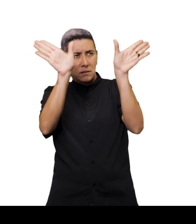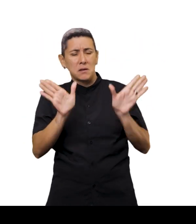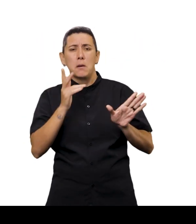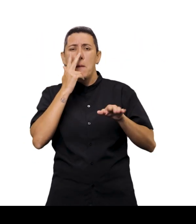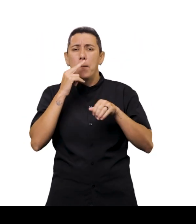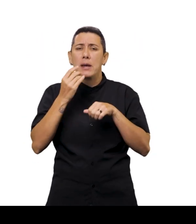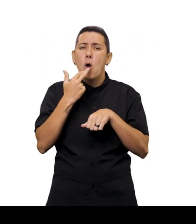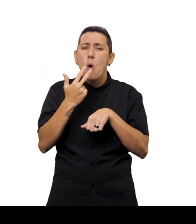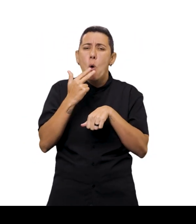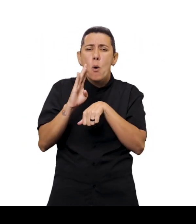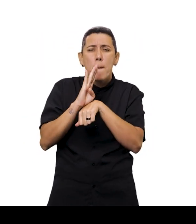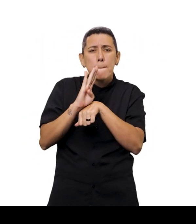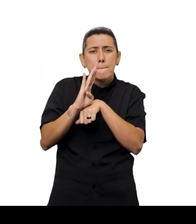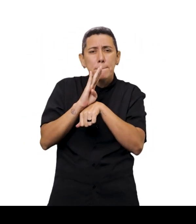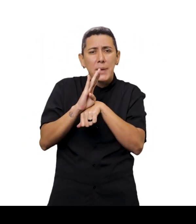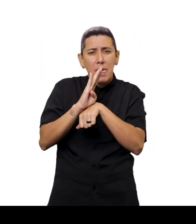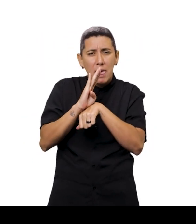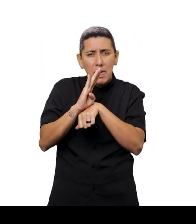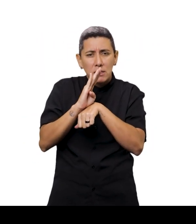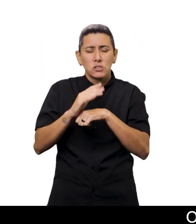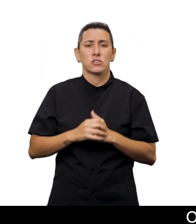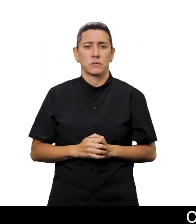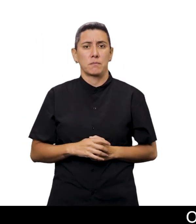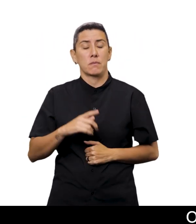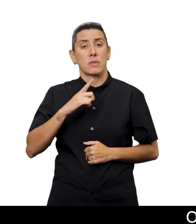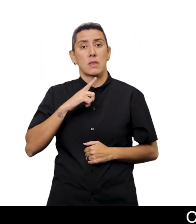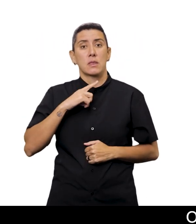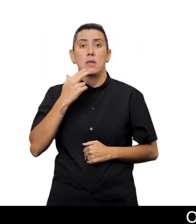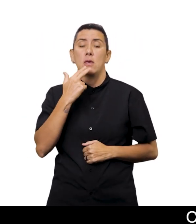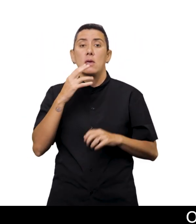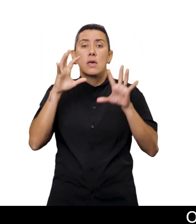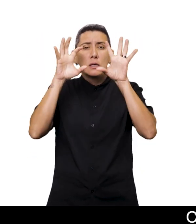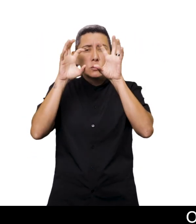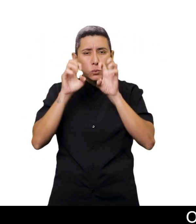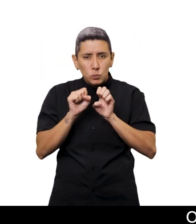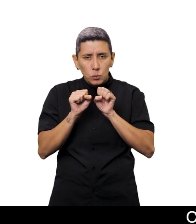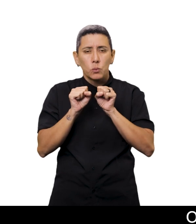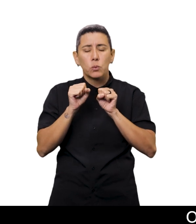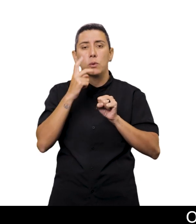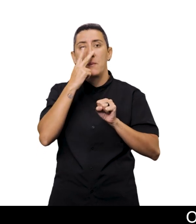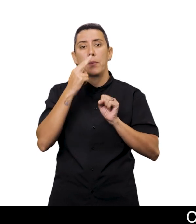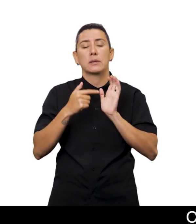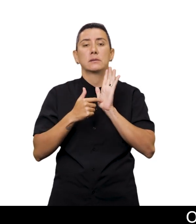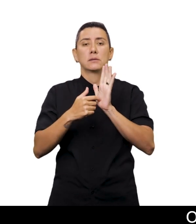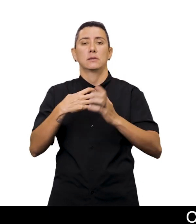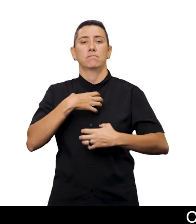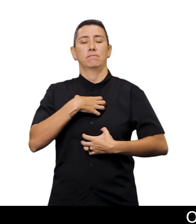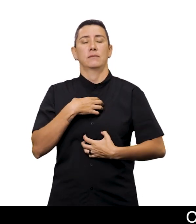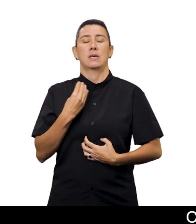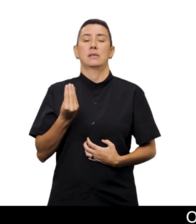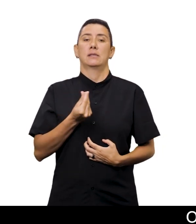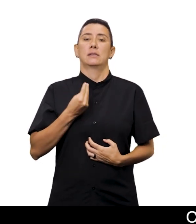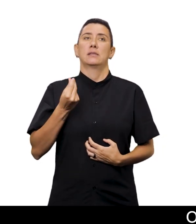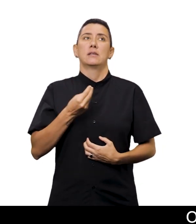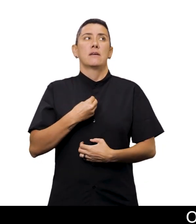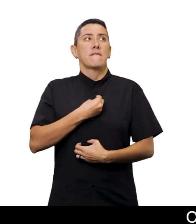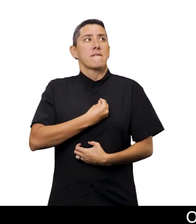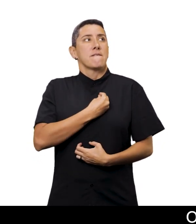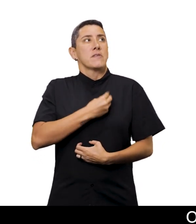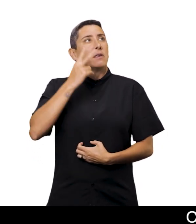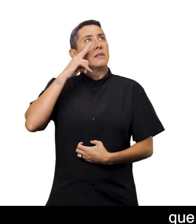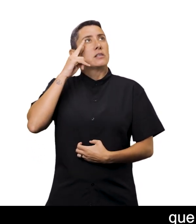de largura por 43 de altura. O tecido é em tom bege, com porções em tons